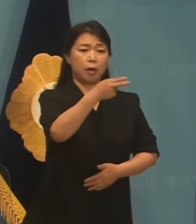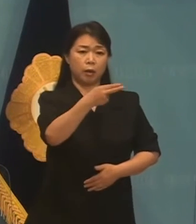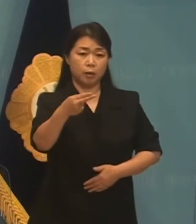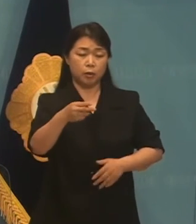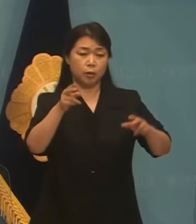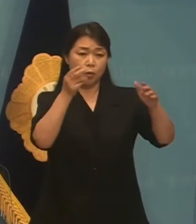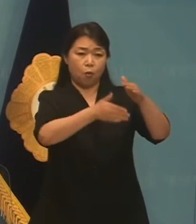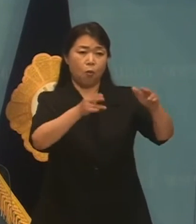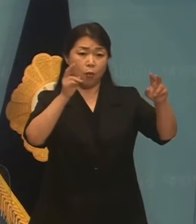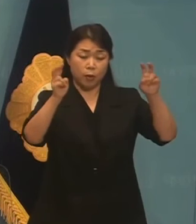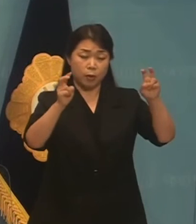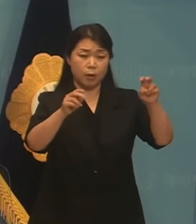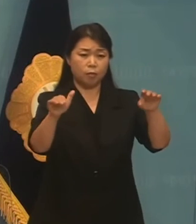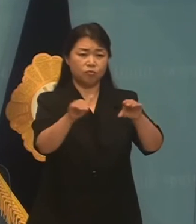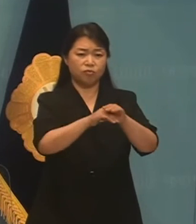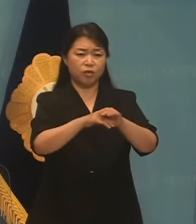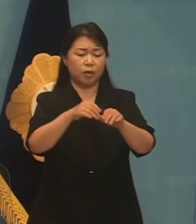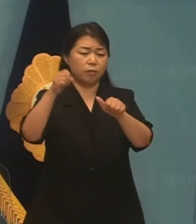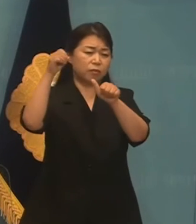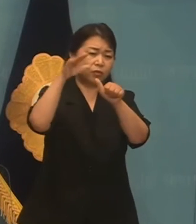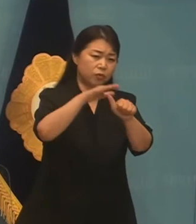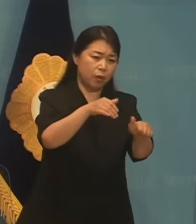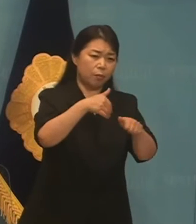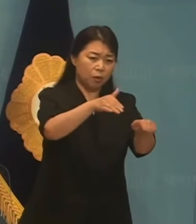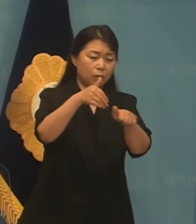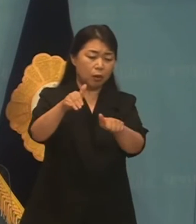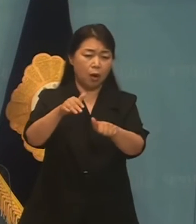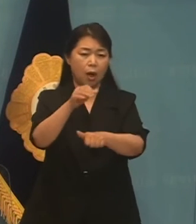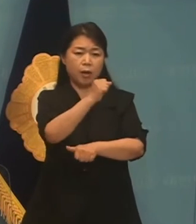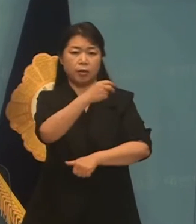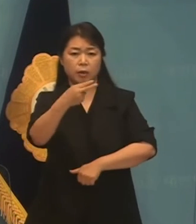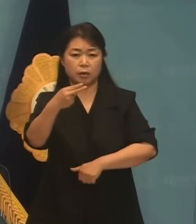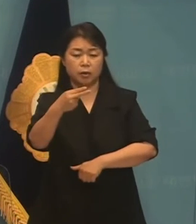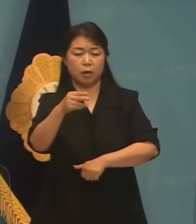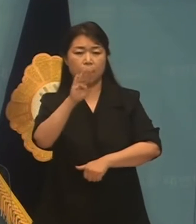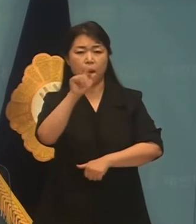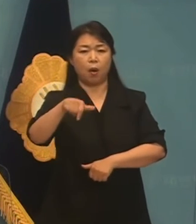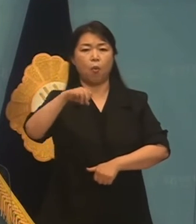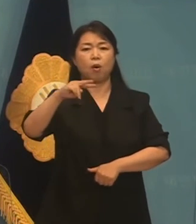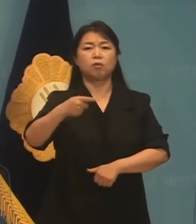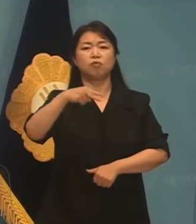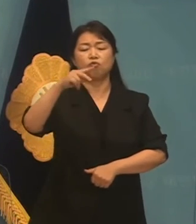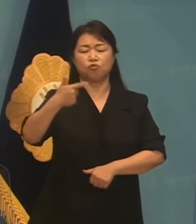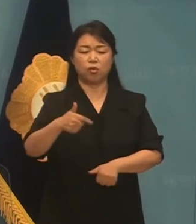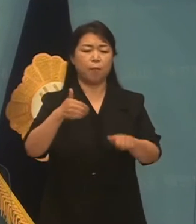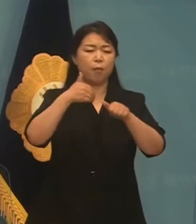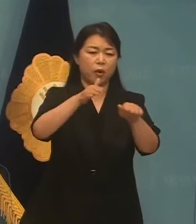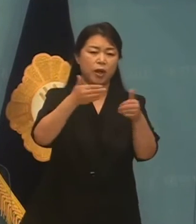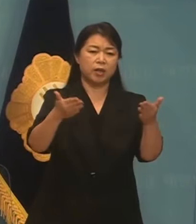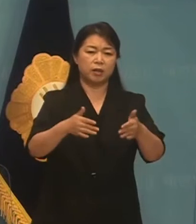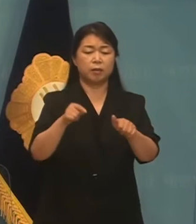LH공사는 문재인 낙하산, SH공사는 박원순 낙하산이 내려와